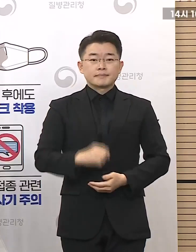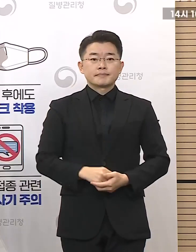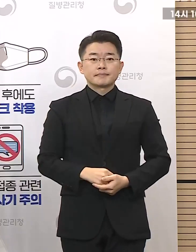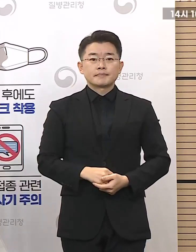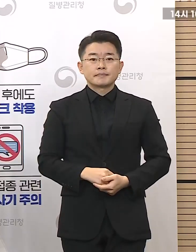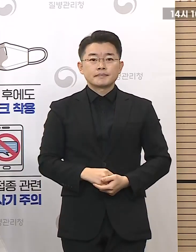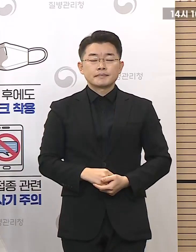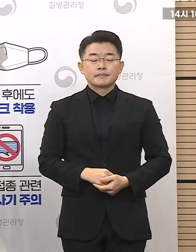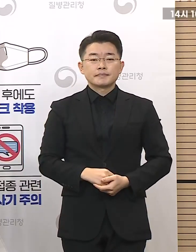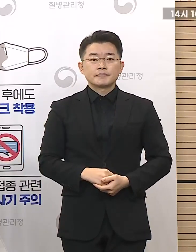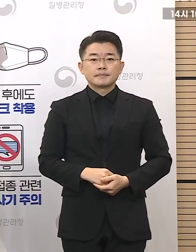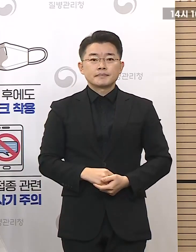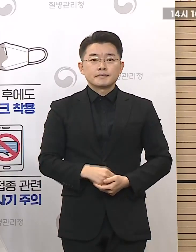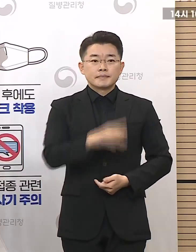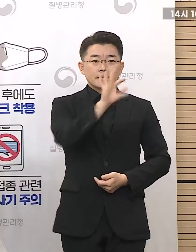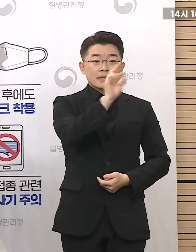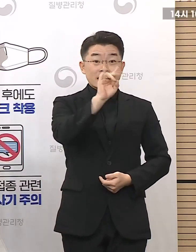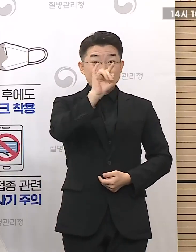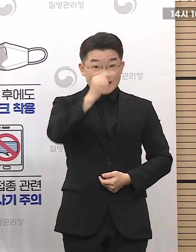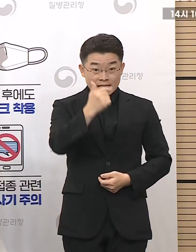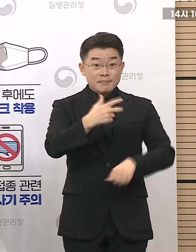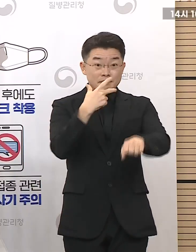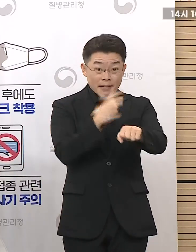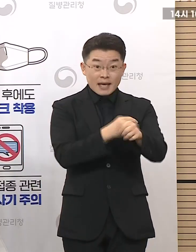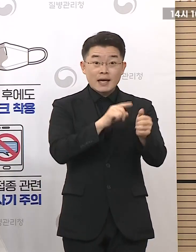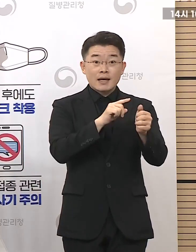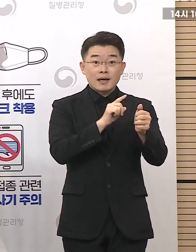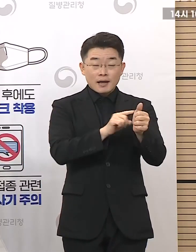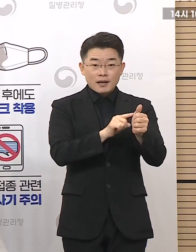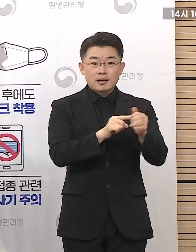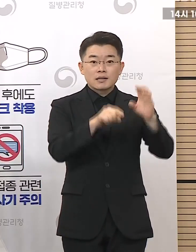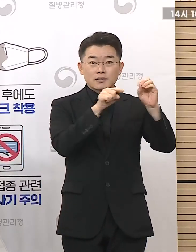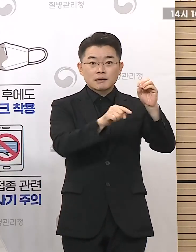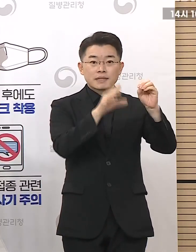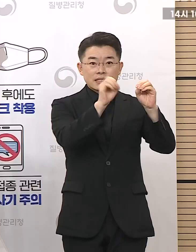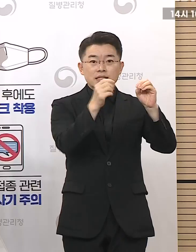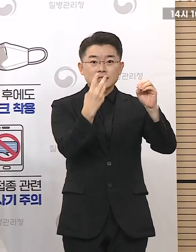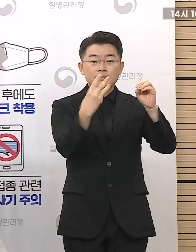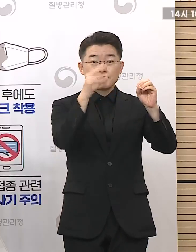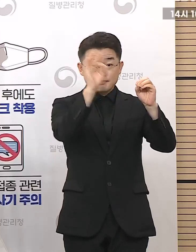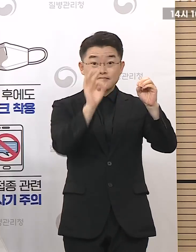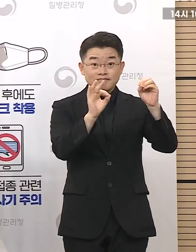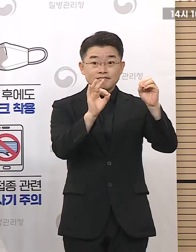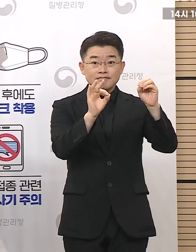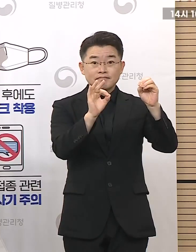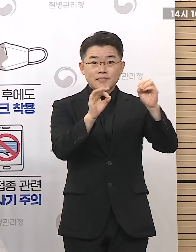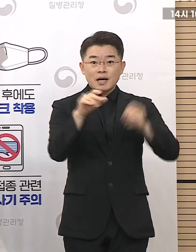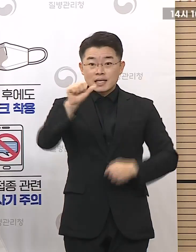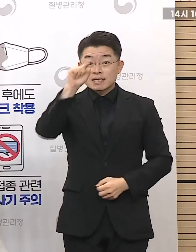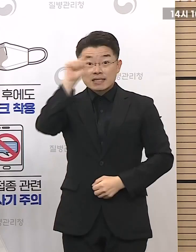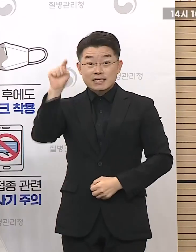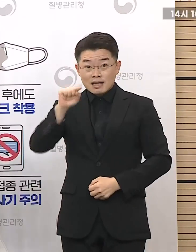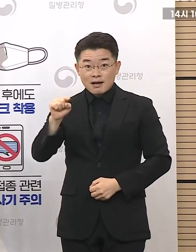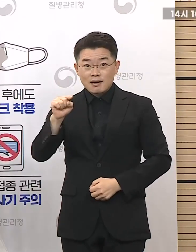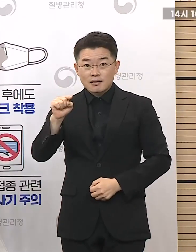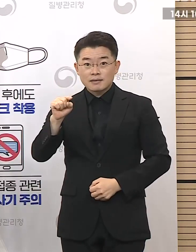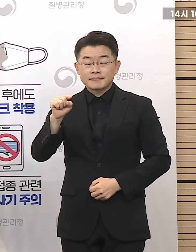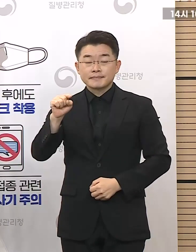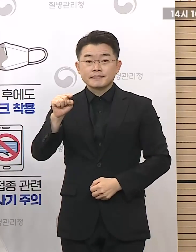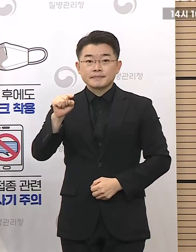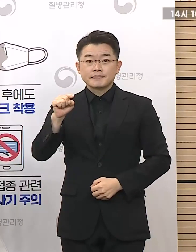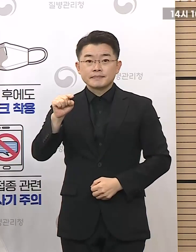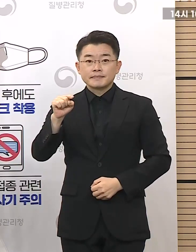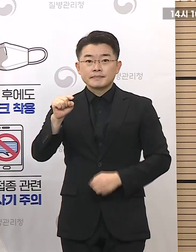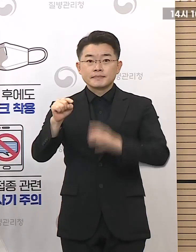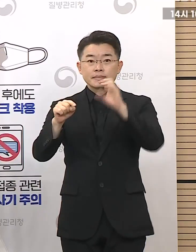접종의 종류별로 보면은 얀센 백신 접종자 중 발생이 0.131%, 아스트라제네카 백신 접종자